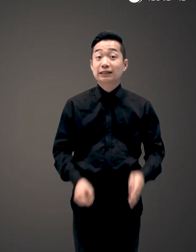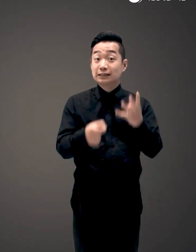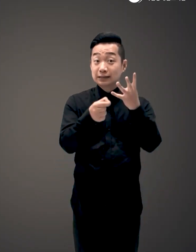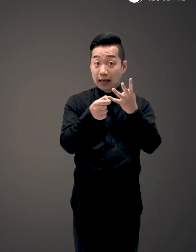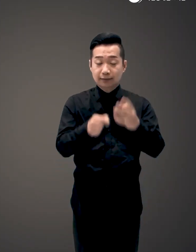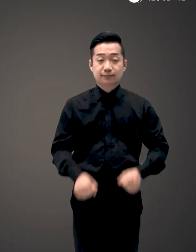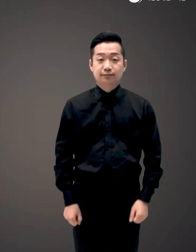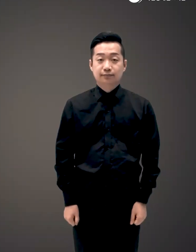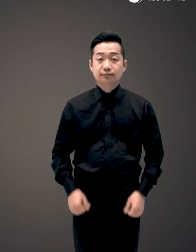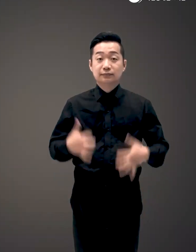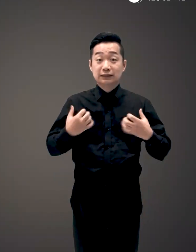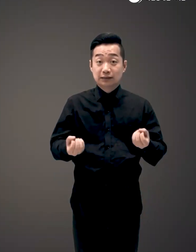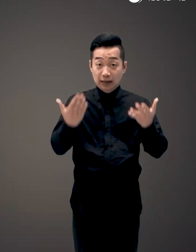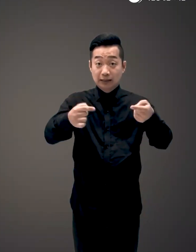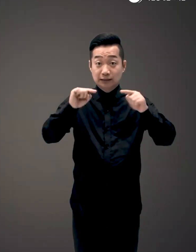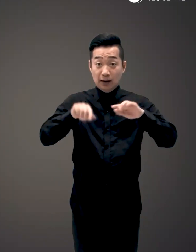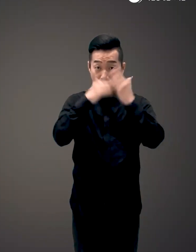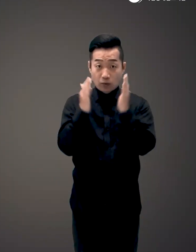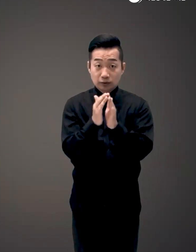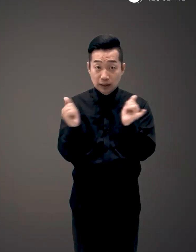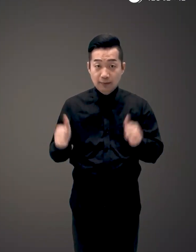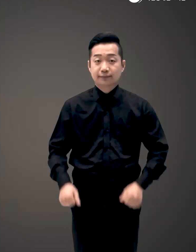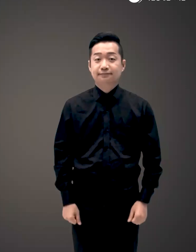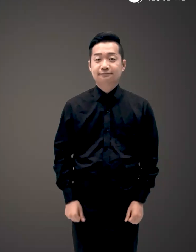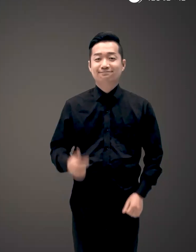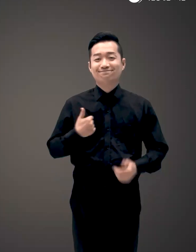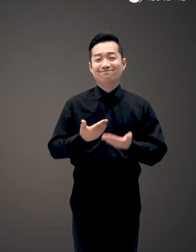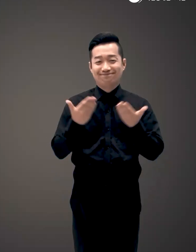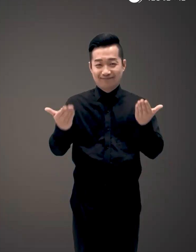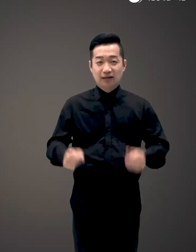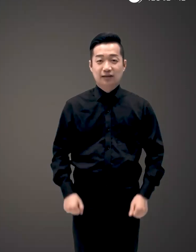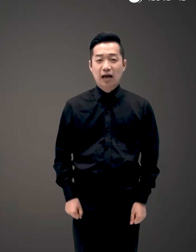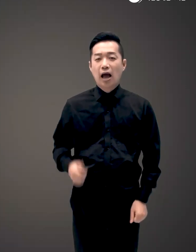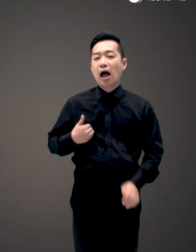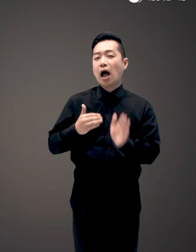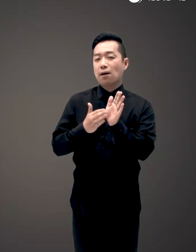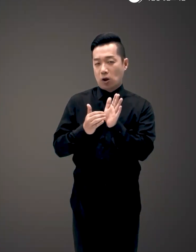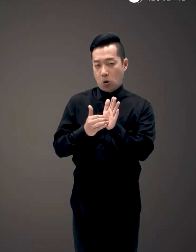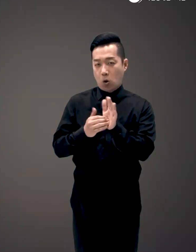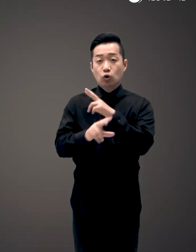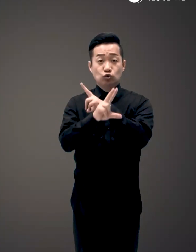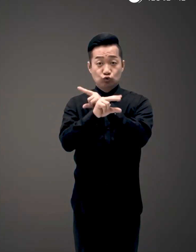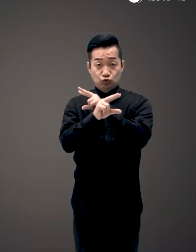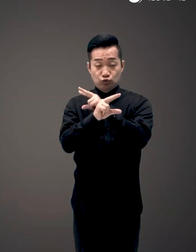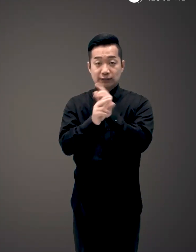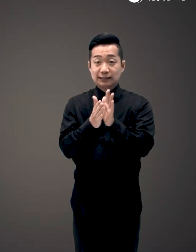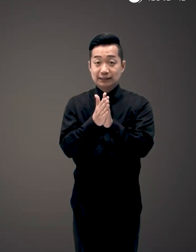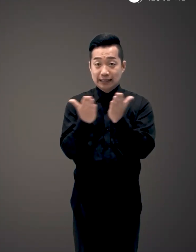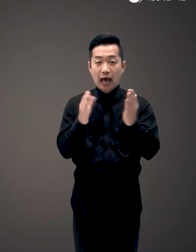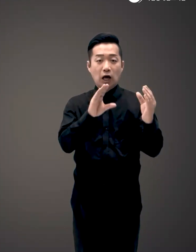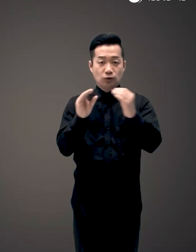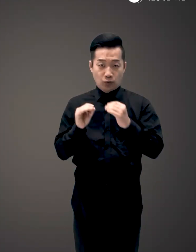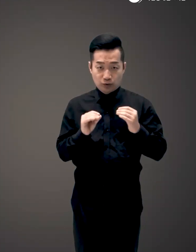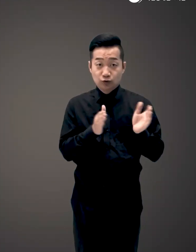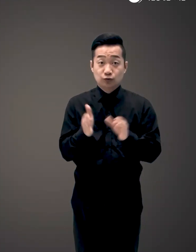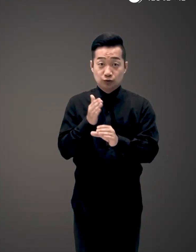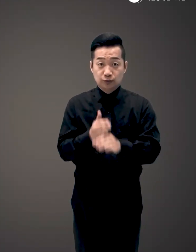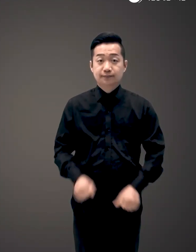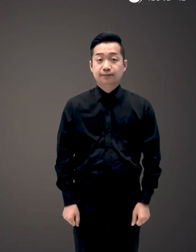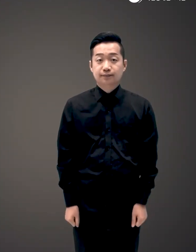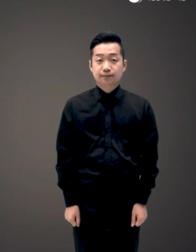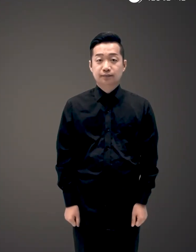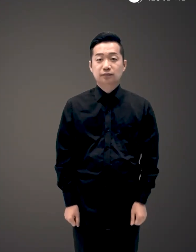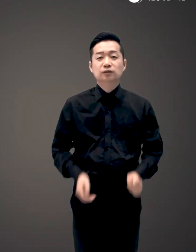겁니다. 4등은 이 이벤트를 참여하신 모든 분들에게 드리는 건데, 제가 비공개 줌 북토크를 준비하고